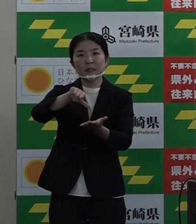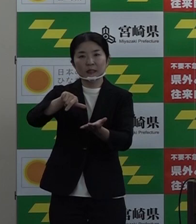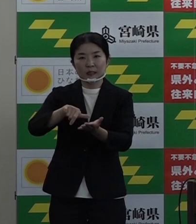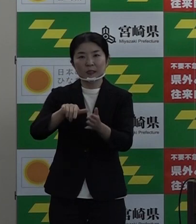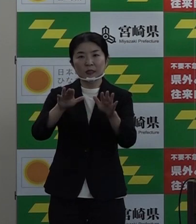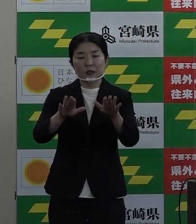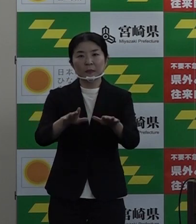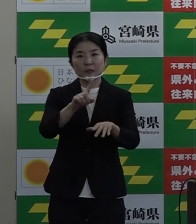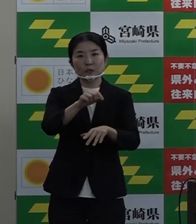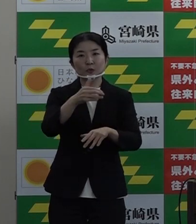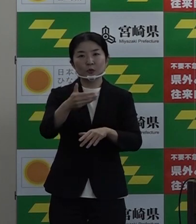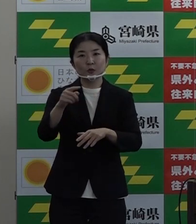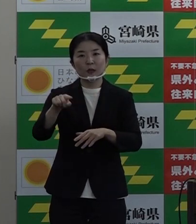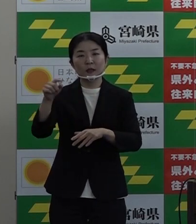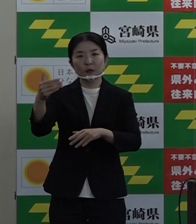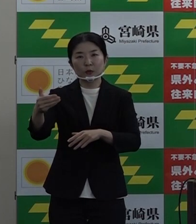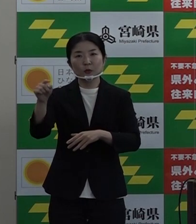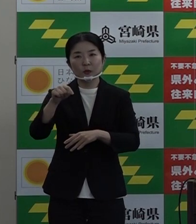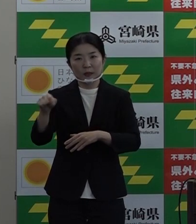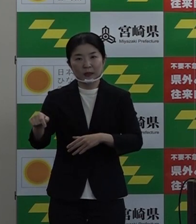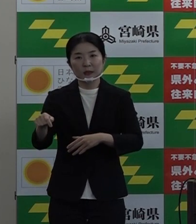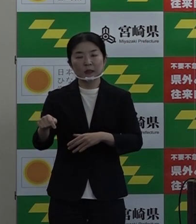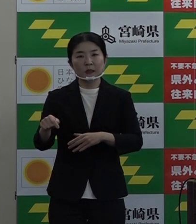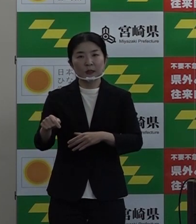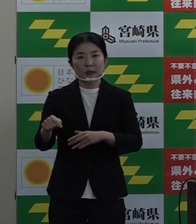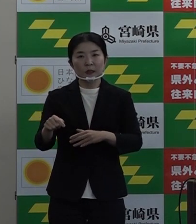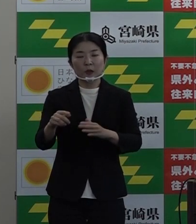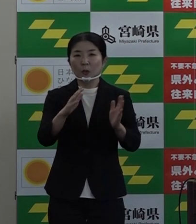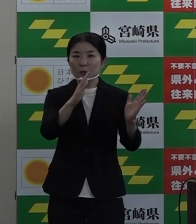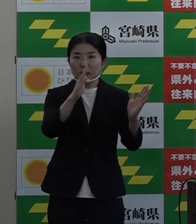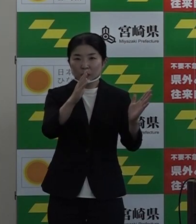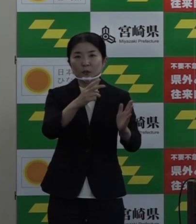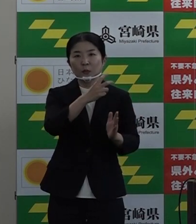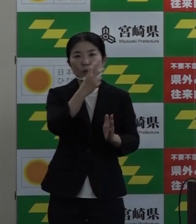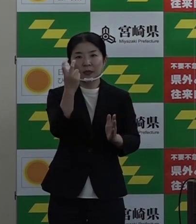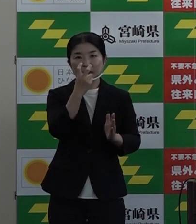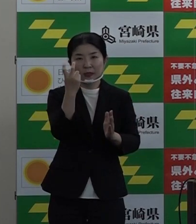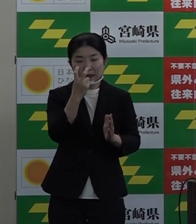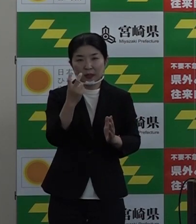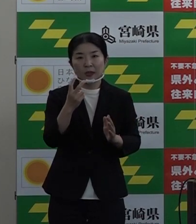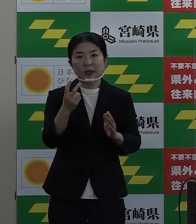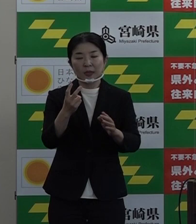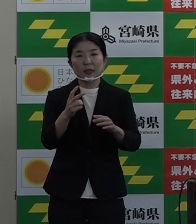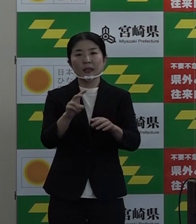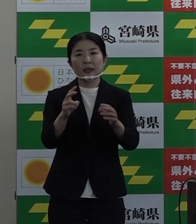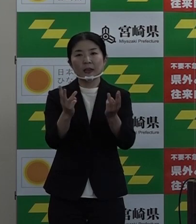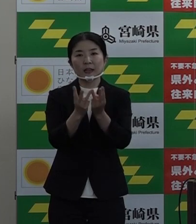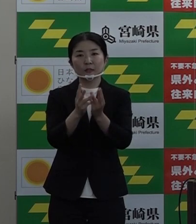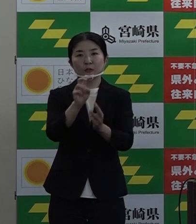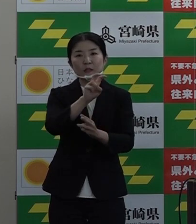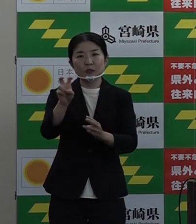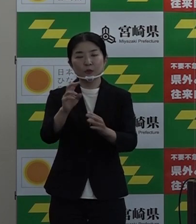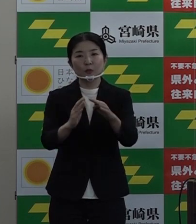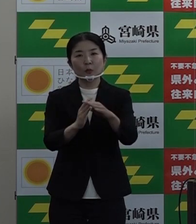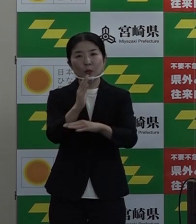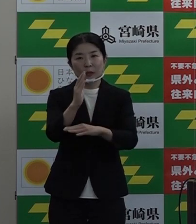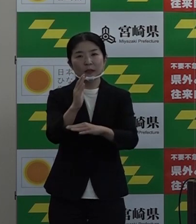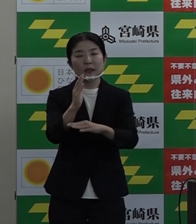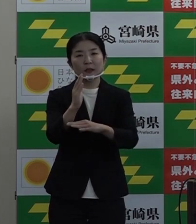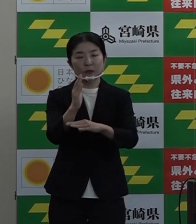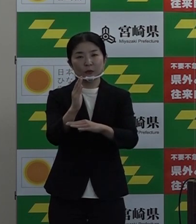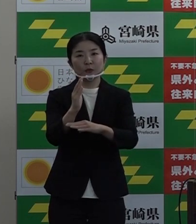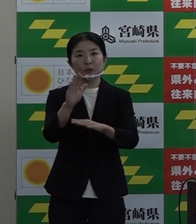で 19.9 ということでございますが、午前中の検査ですでにこの20を超えているということをも